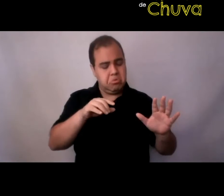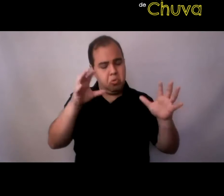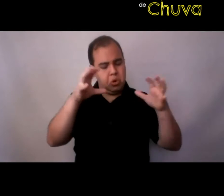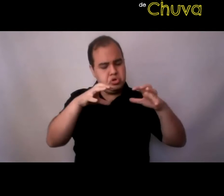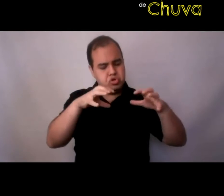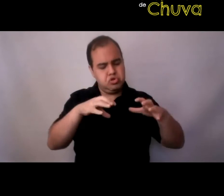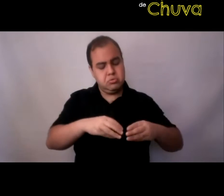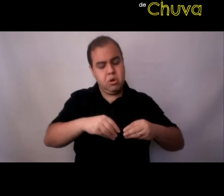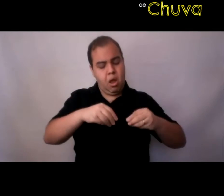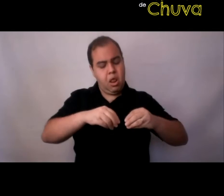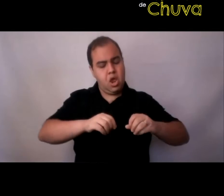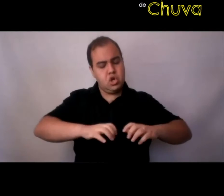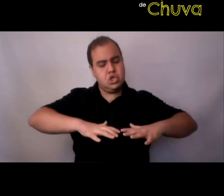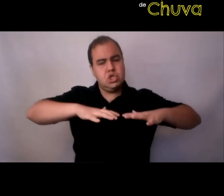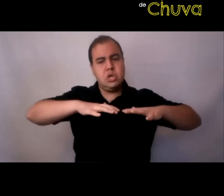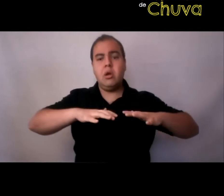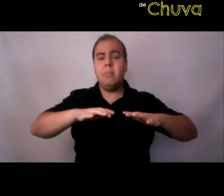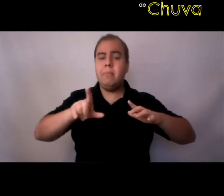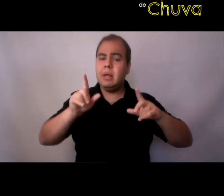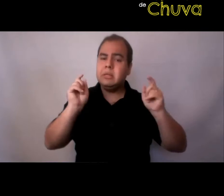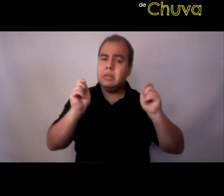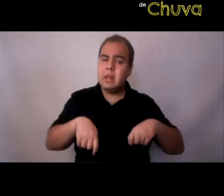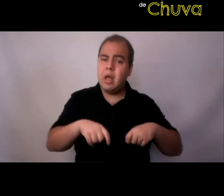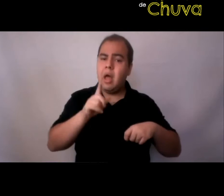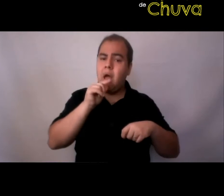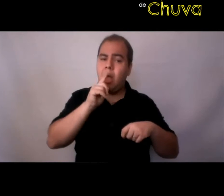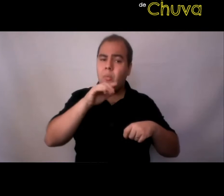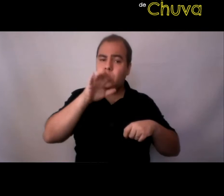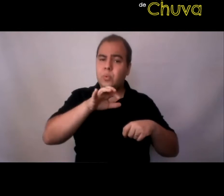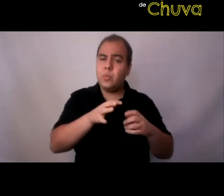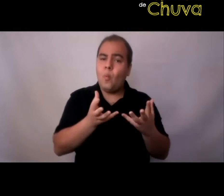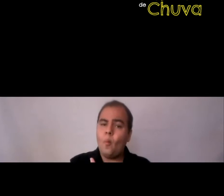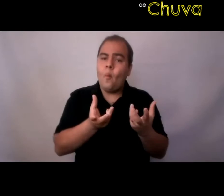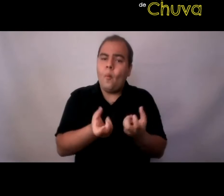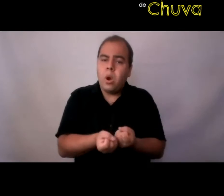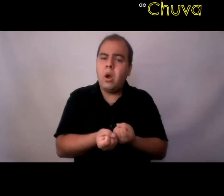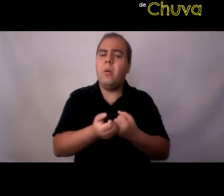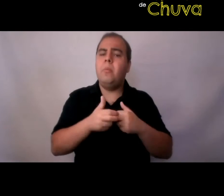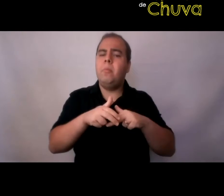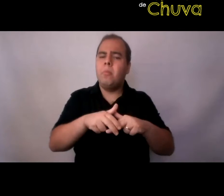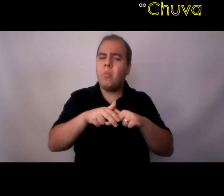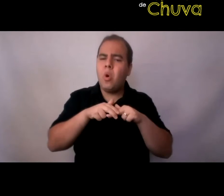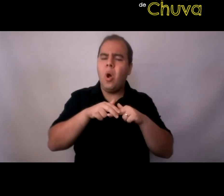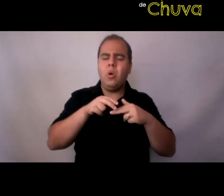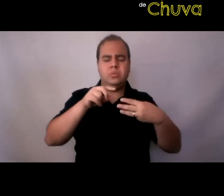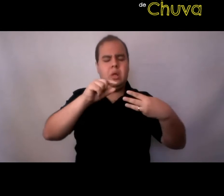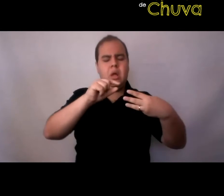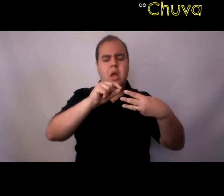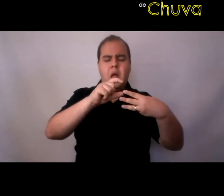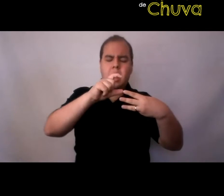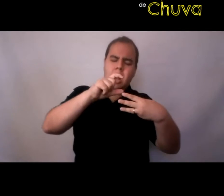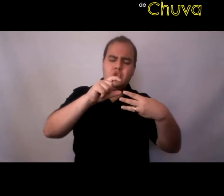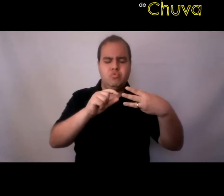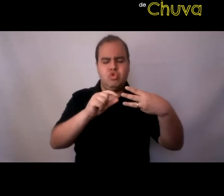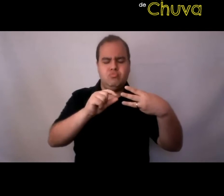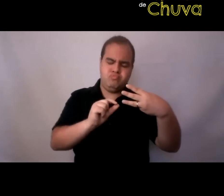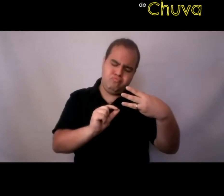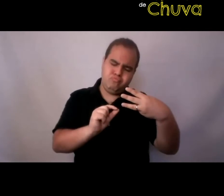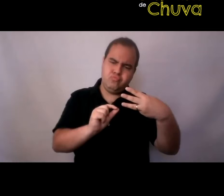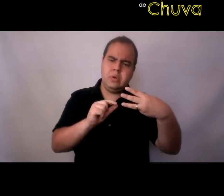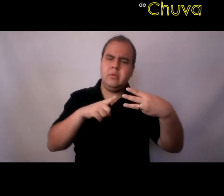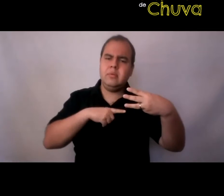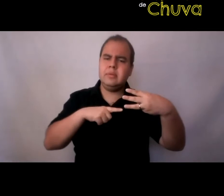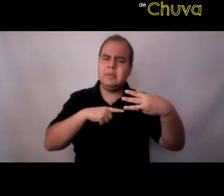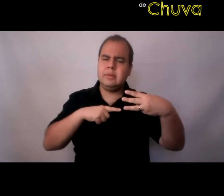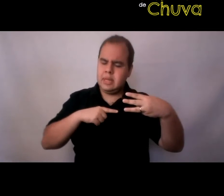ela permite a passagem de água porque, em função do tamanho dos grãos, tem muito espaço entre os poros, entre